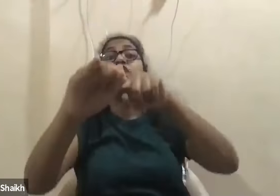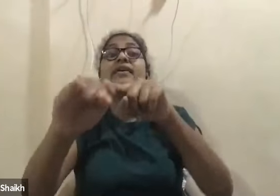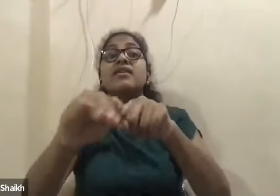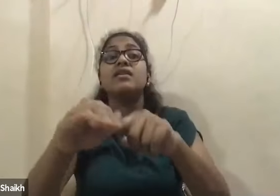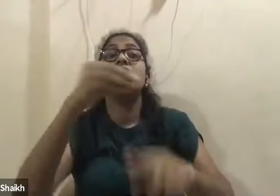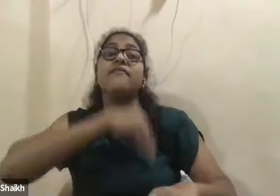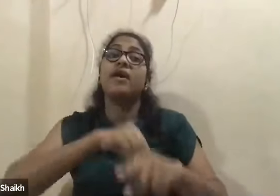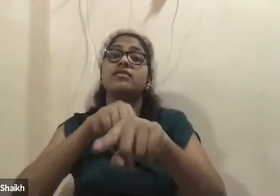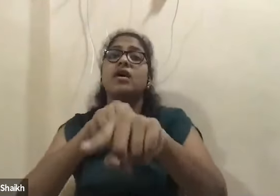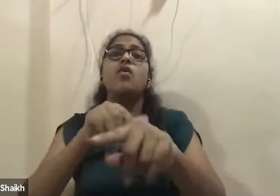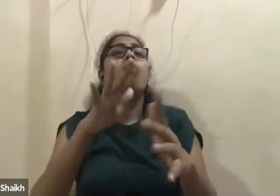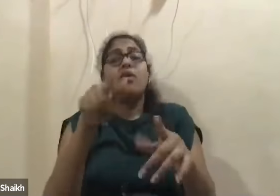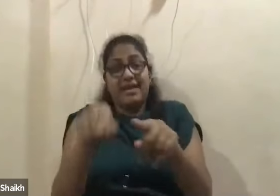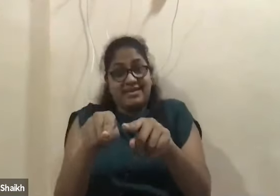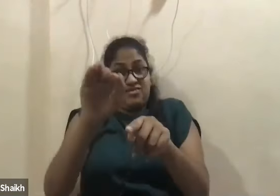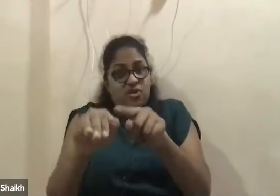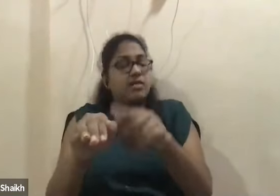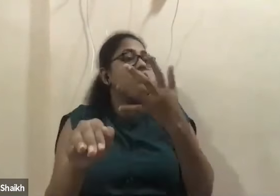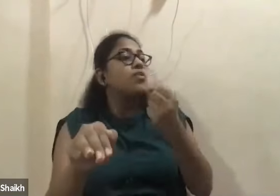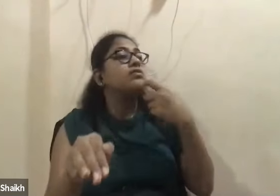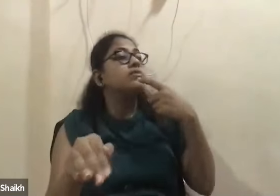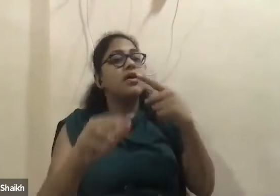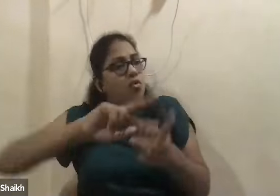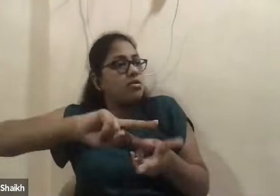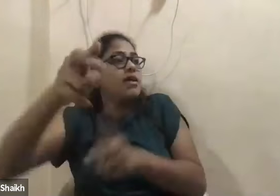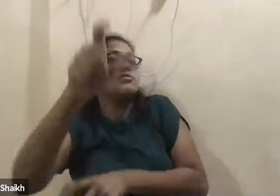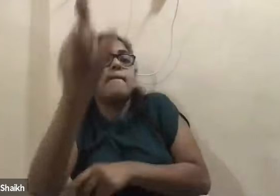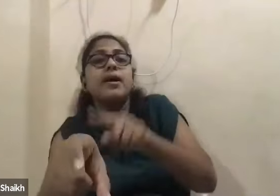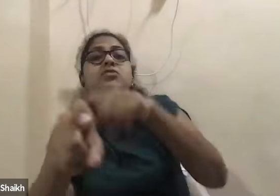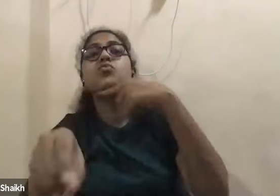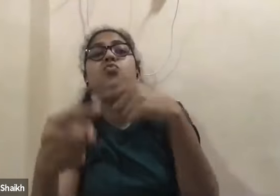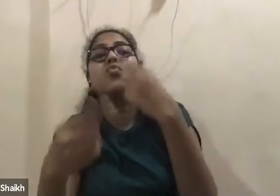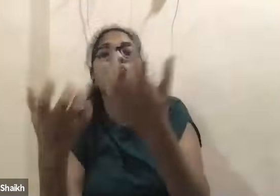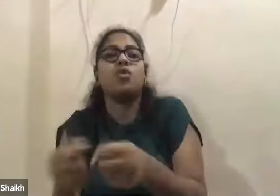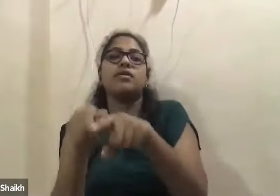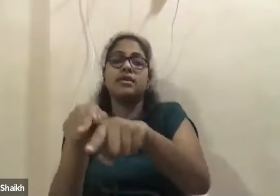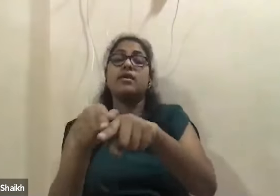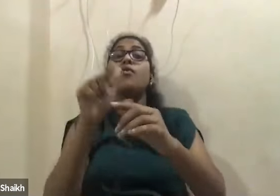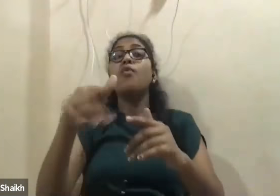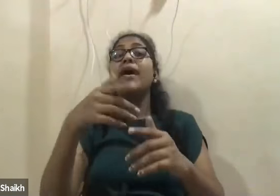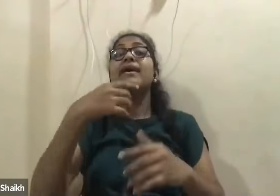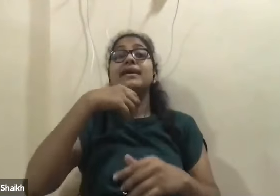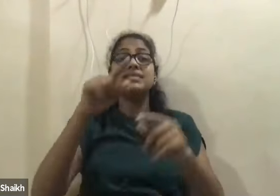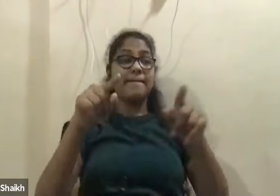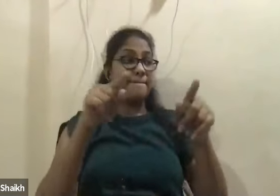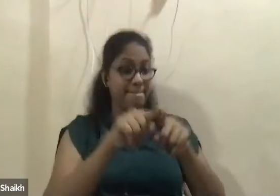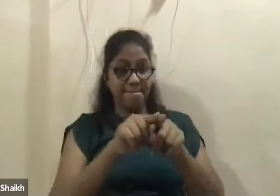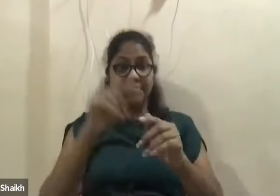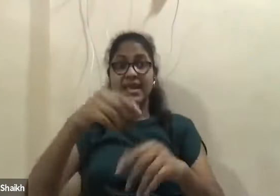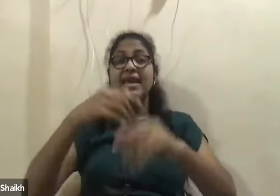कर दो मैं जिसे कह. That happens only when she or he is competent to contract. Competent to contract का definition है कि major होना